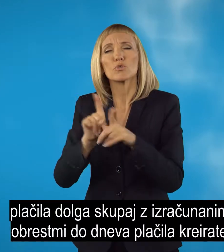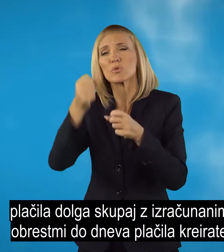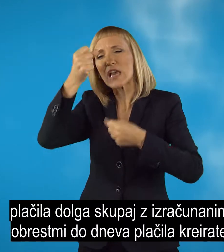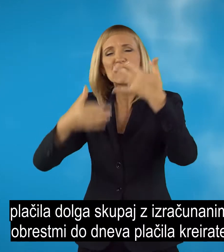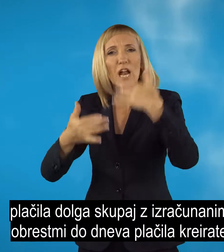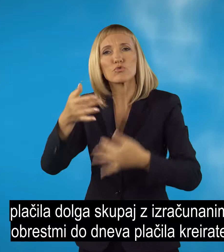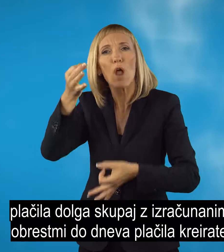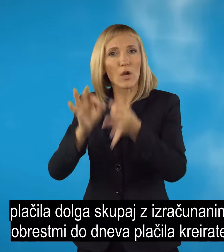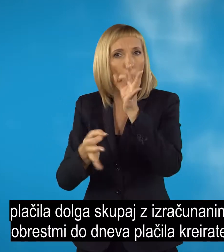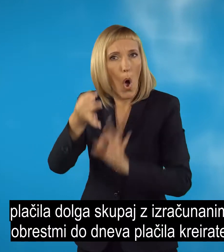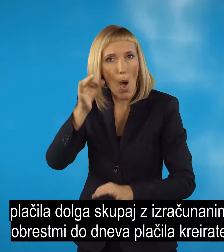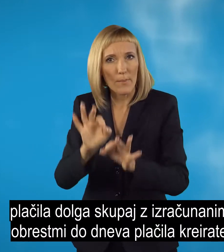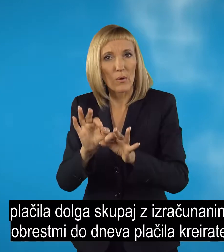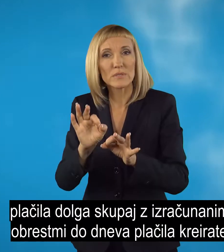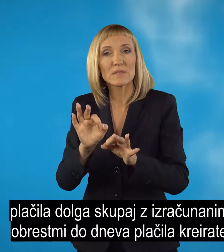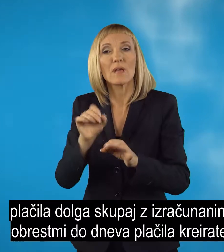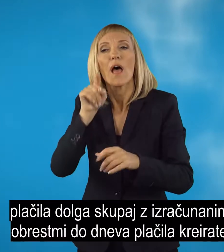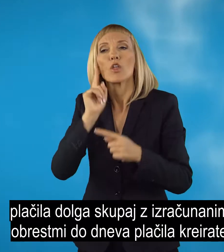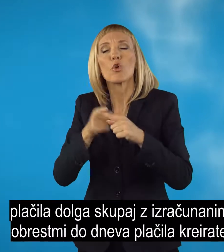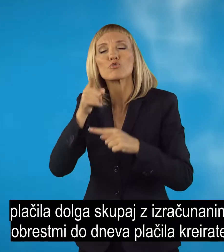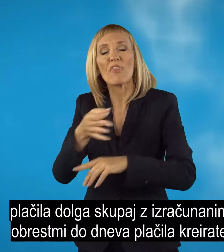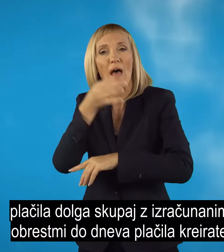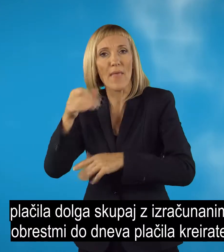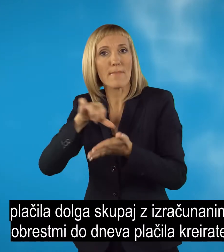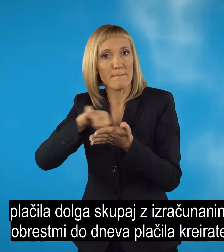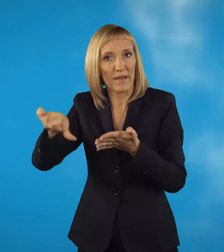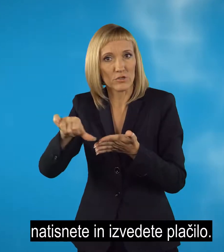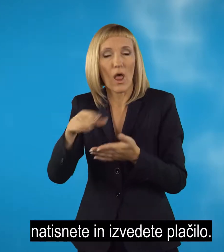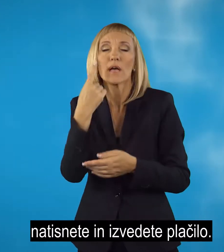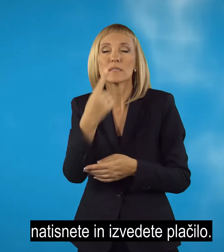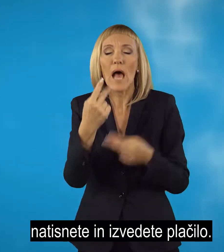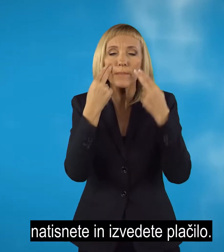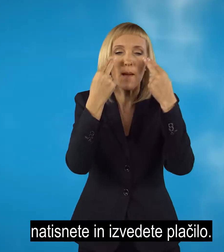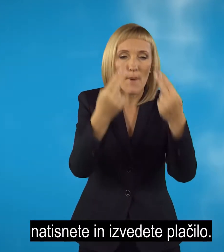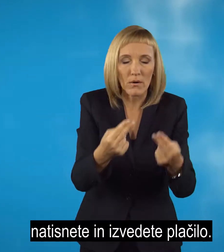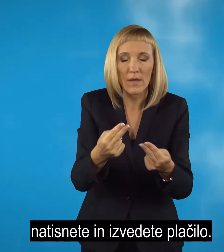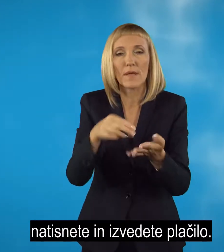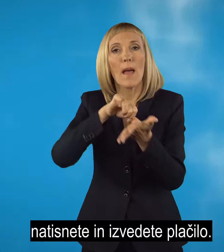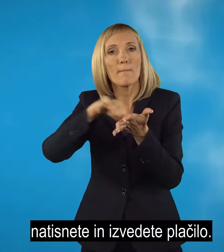z izračunanimi obrestmi do dneva plačila kreirate, natisnete in izvedete plačilo.